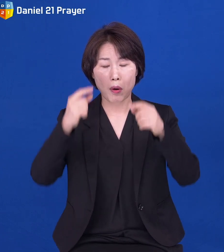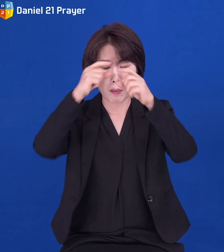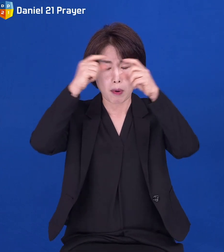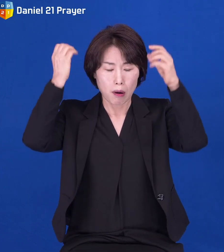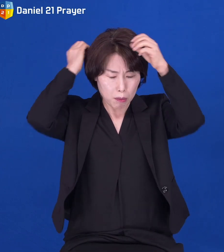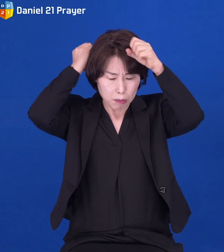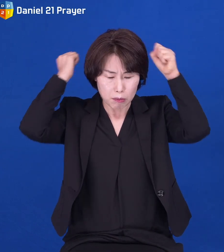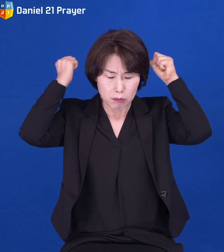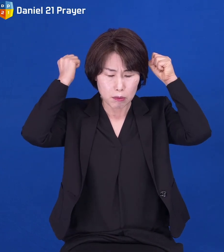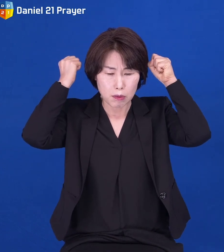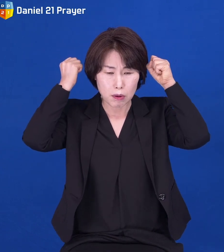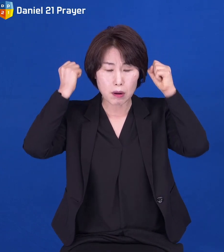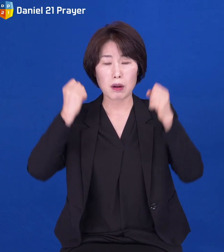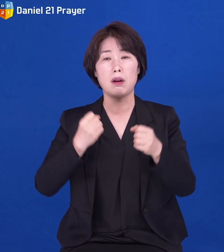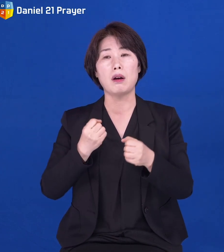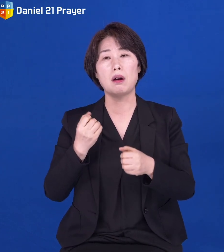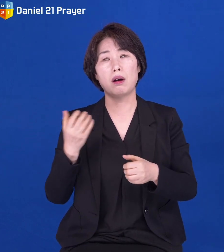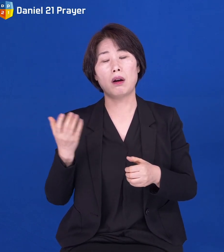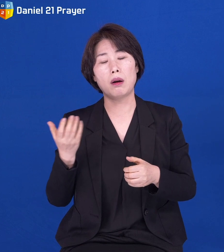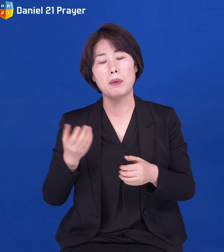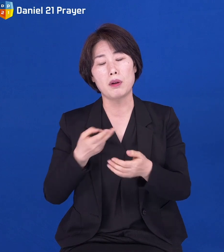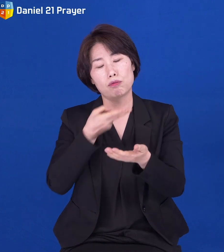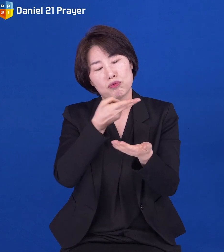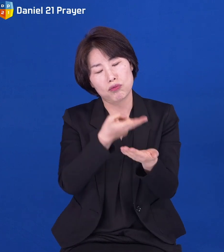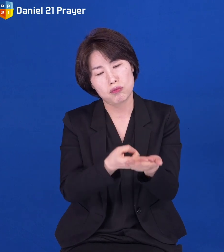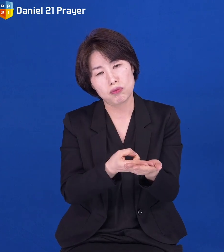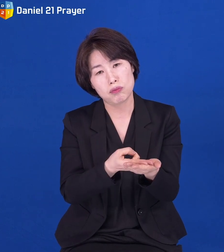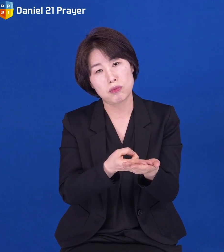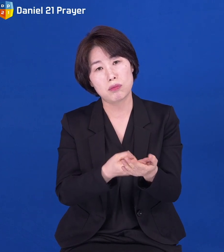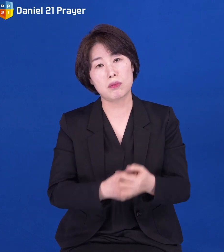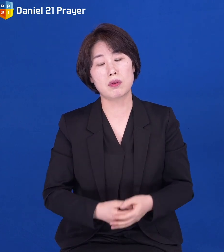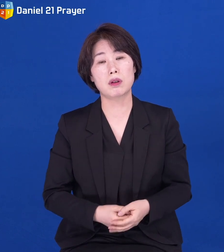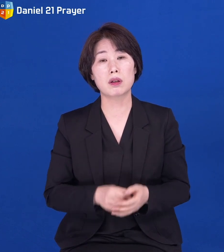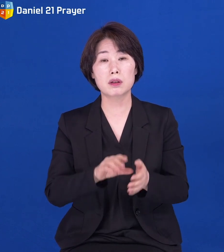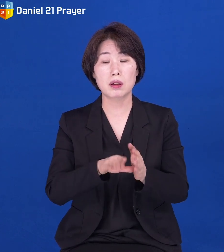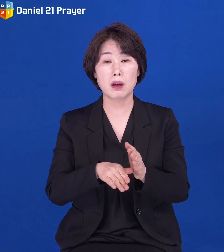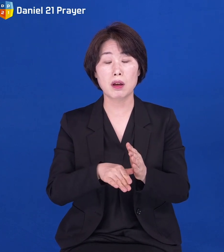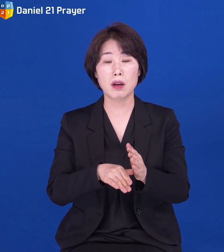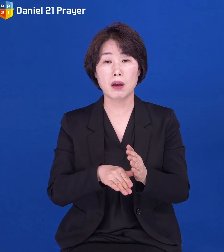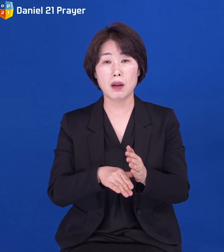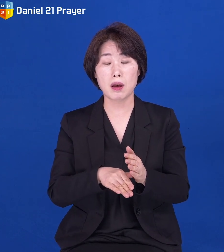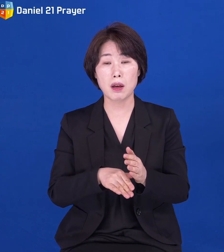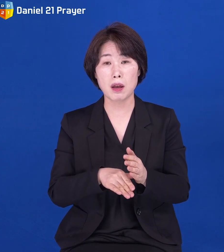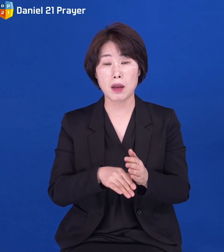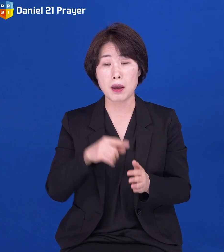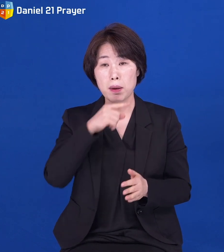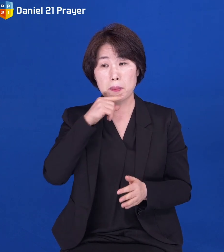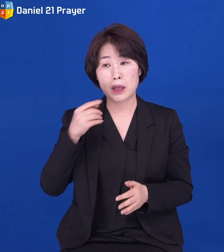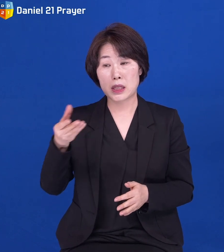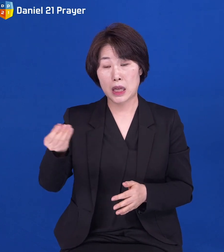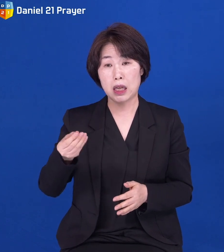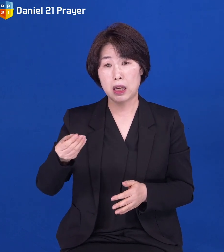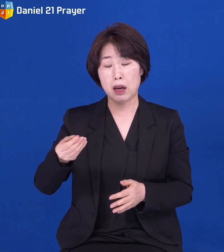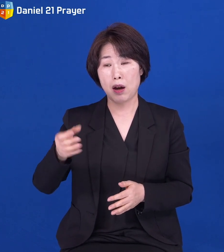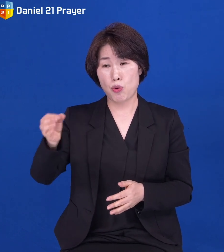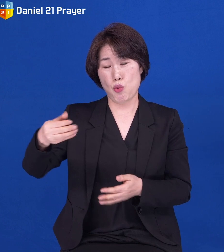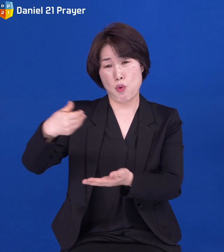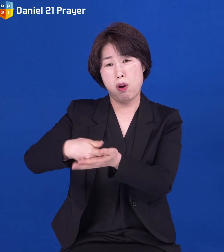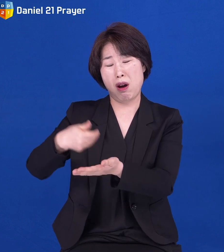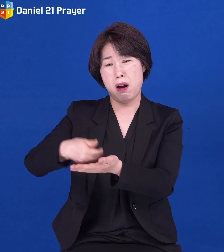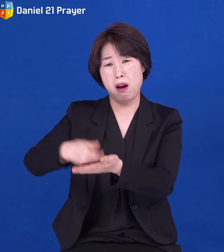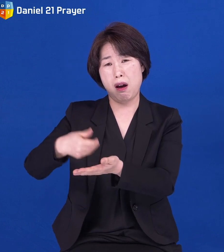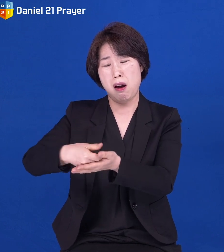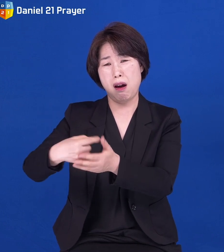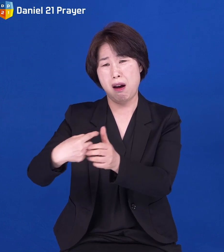걸 이렇게 딱 싸매시고 이제 안방에 누워 계시는데, 그때도 빚쟁이가 찾아와가지고 저희 엄마를 닥달하는 걸 저희가 다 보고 있는